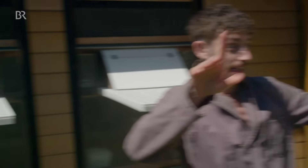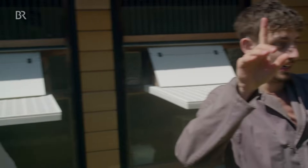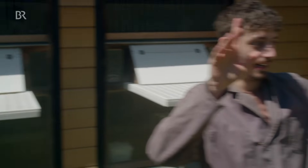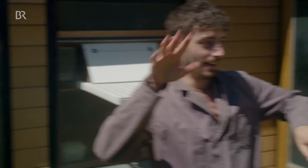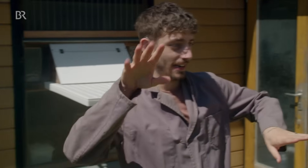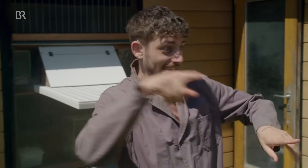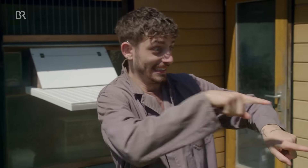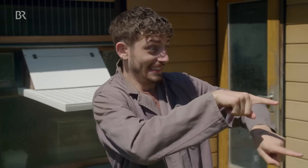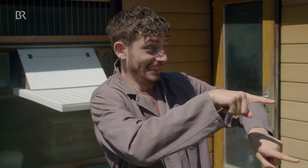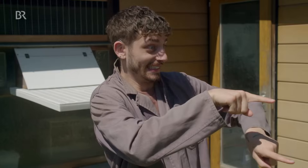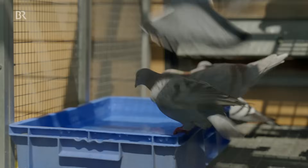Moment, da!